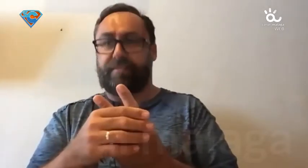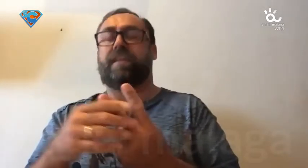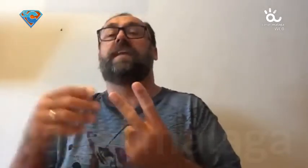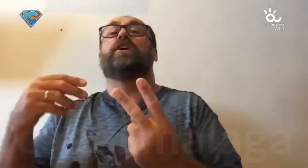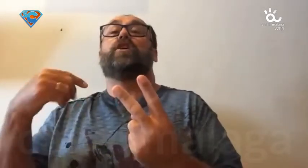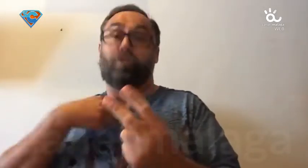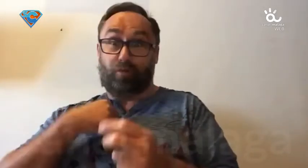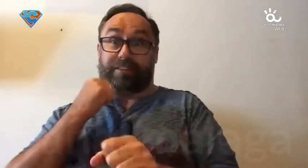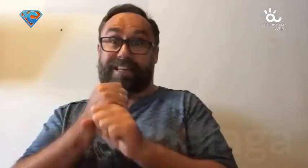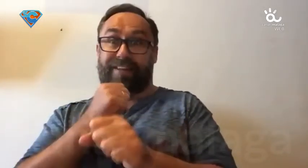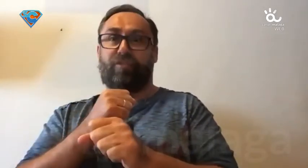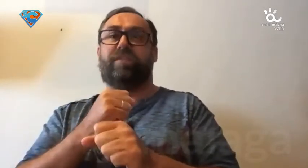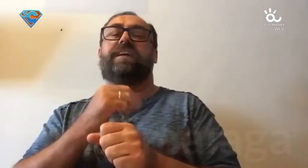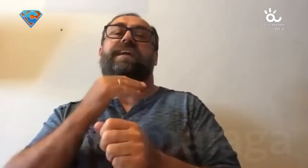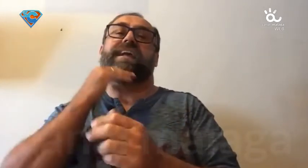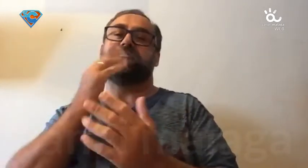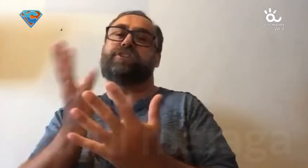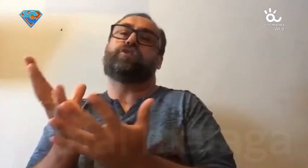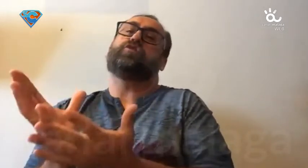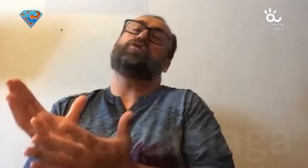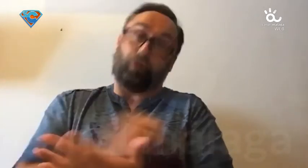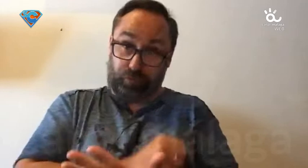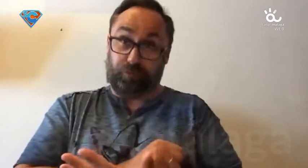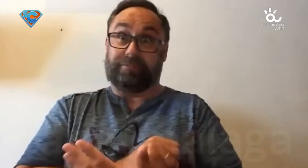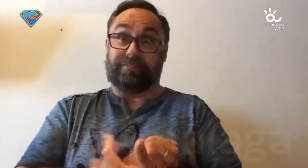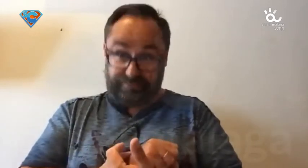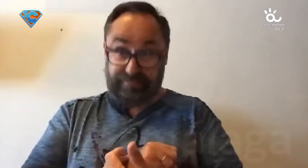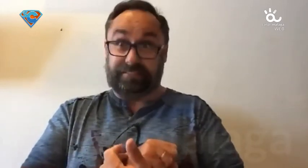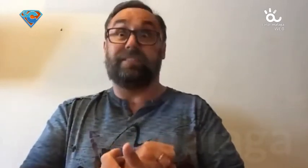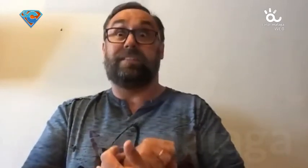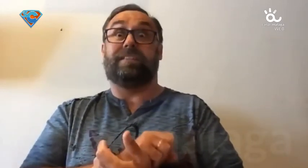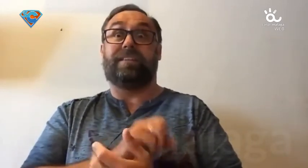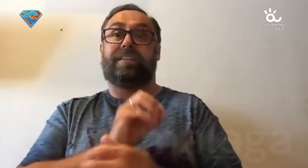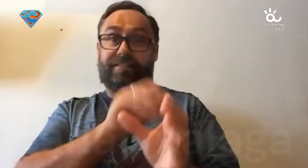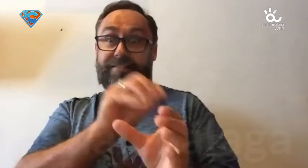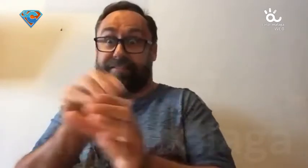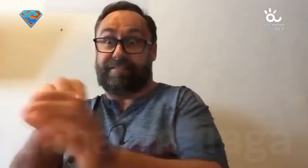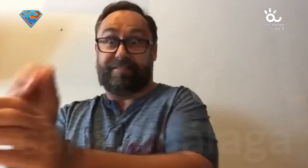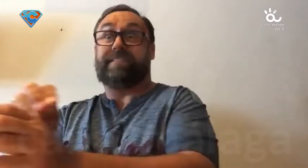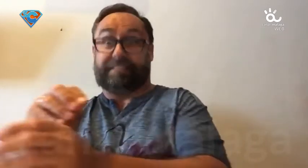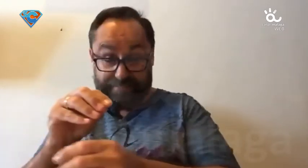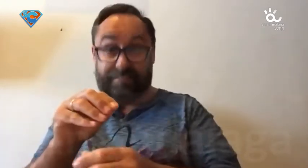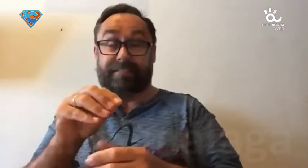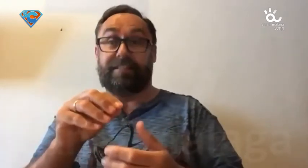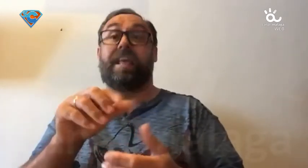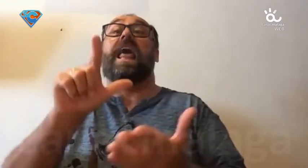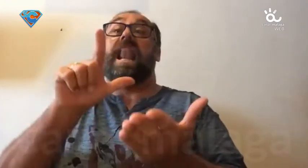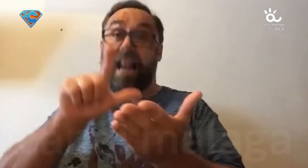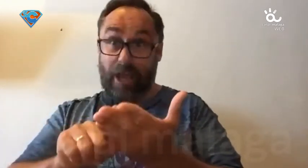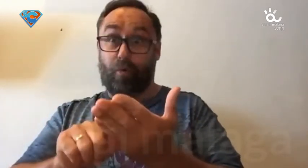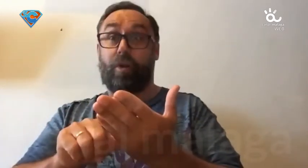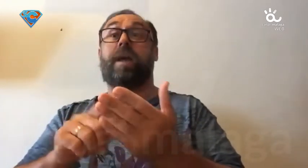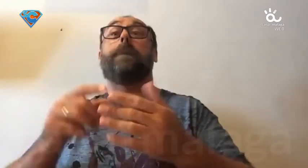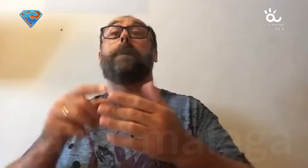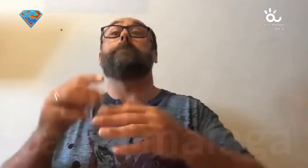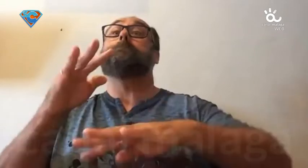asignatura específica del idioma, que es francés. Yo en mi trabajo, yo abarco todo, en todas las